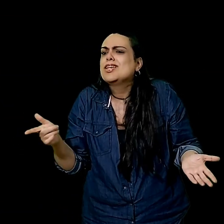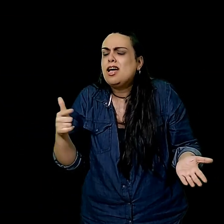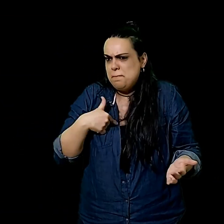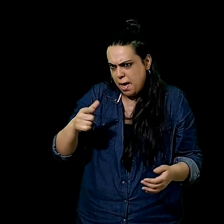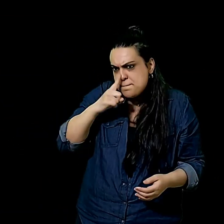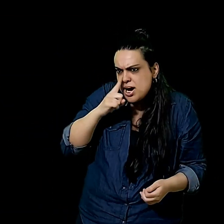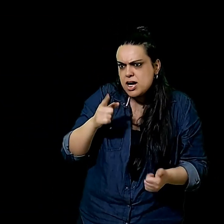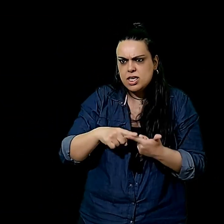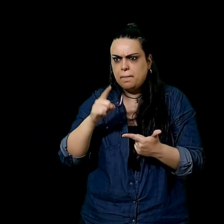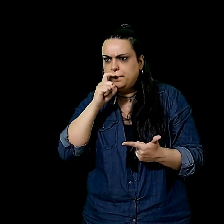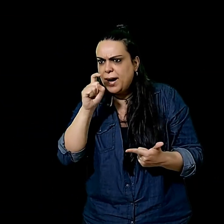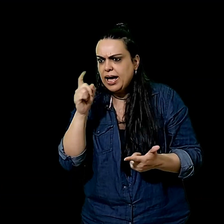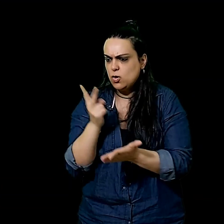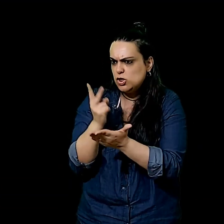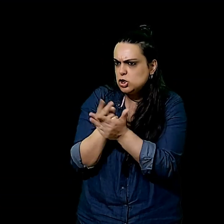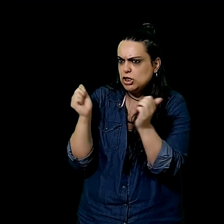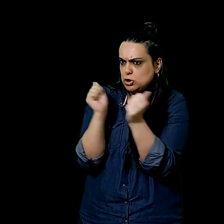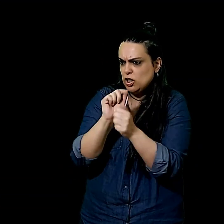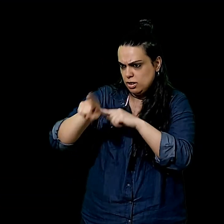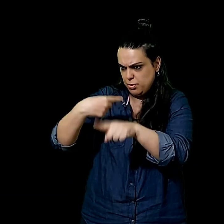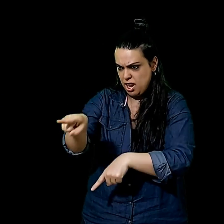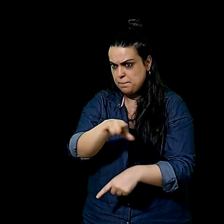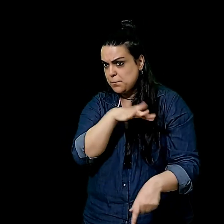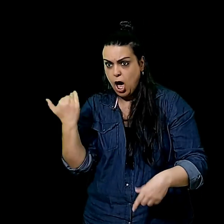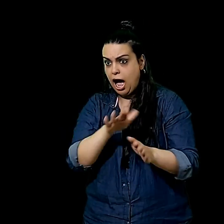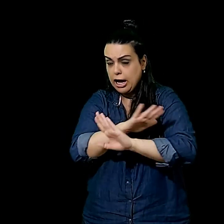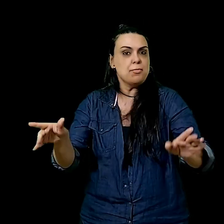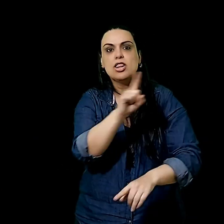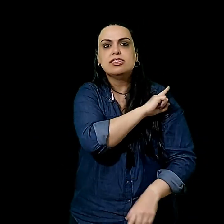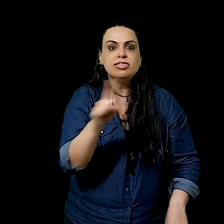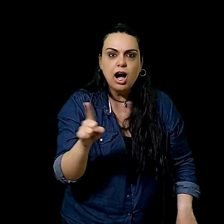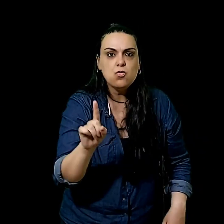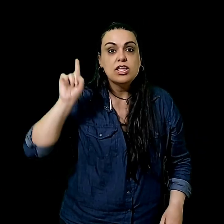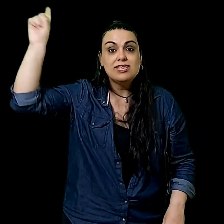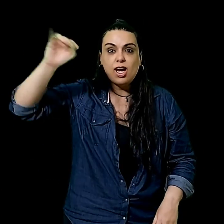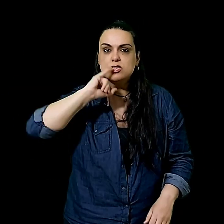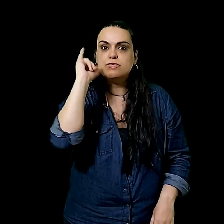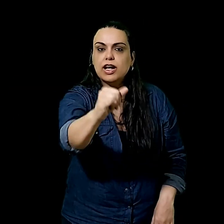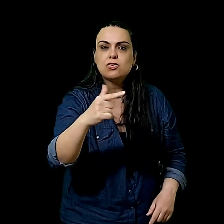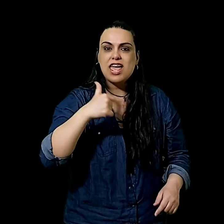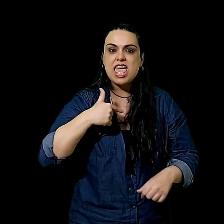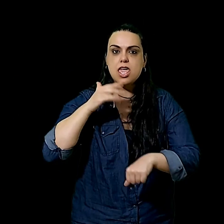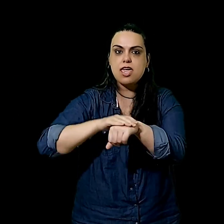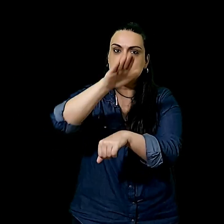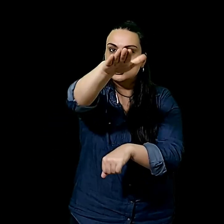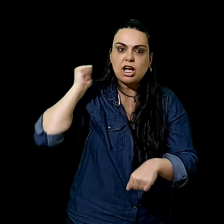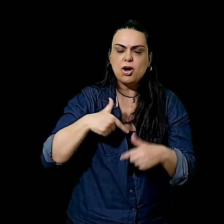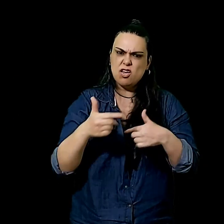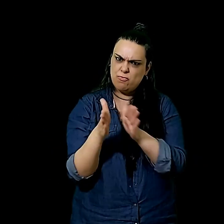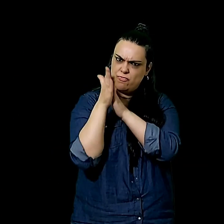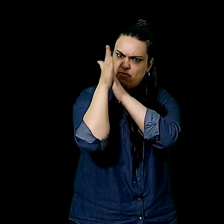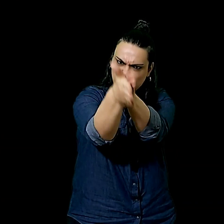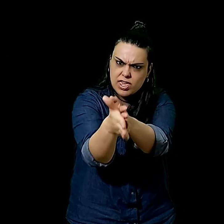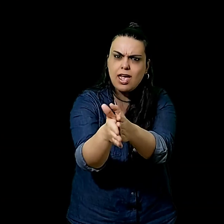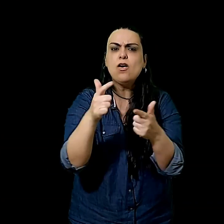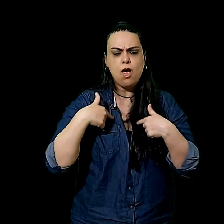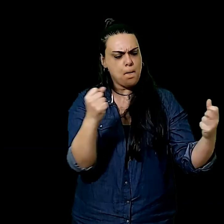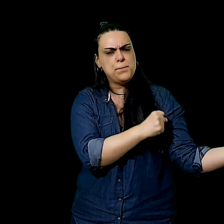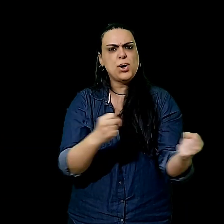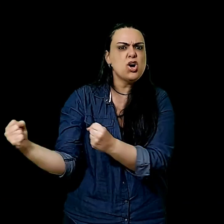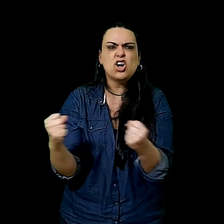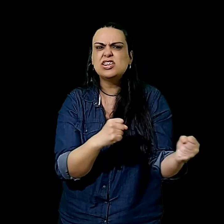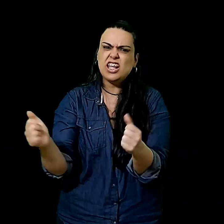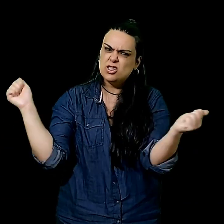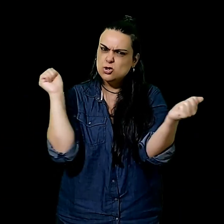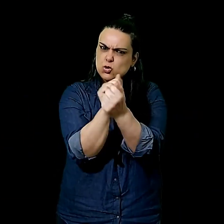pai continuarem comigo depois que eles morrerem, acabou? Não. Deus está dizendo, eu te chamei e eu sou fiel e eu sou poderoso